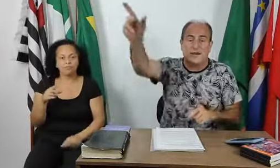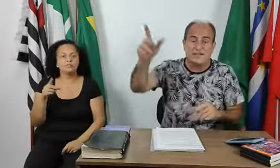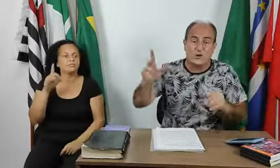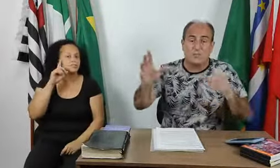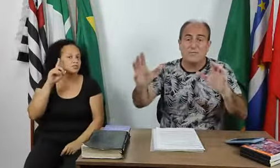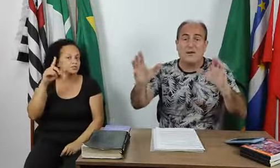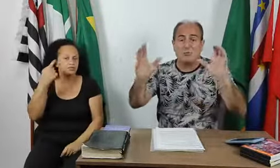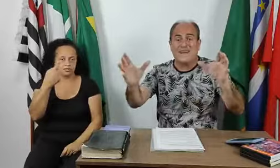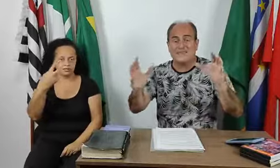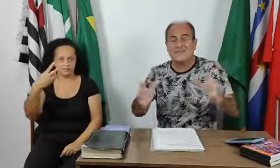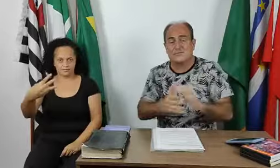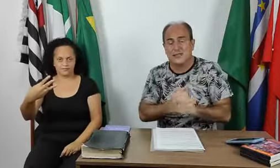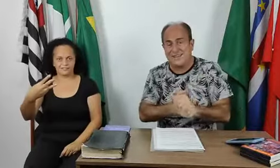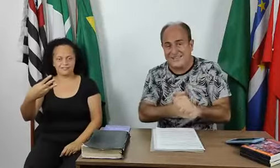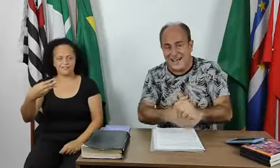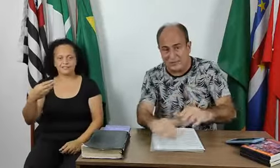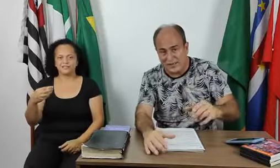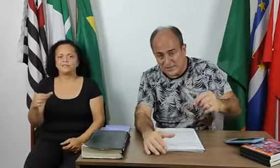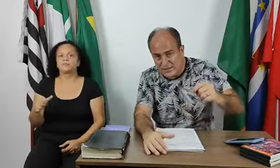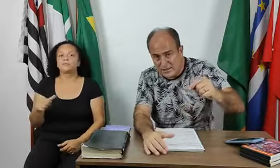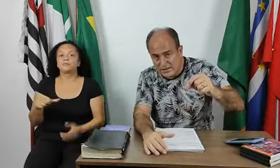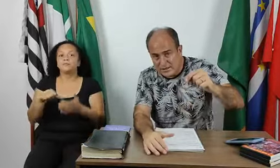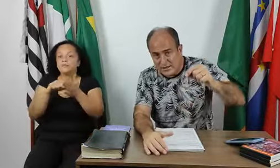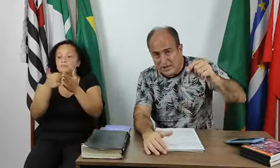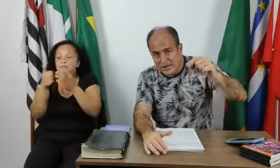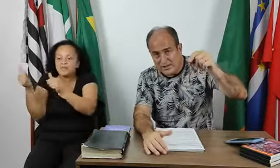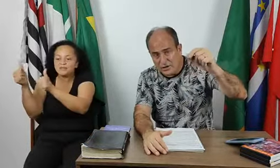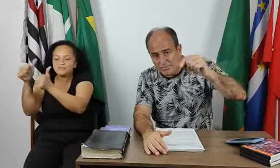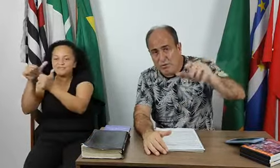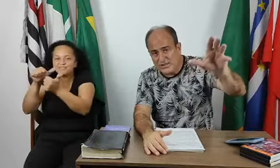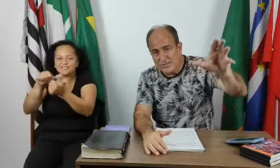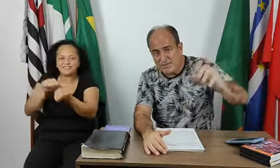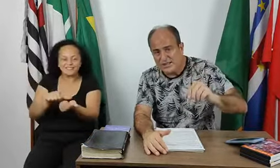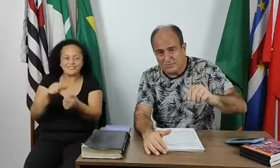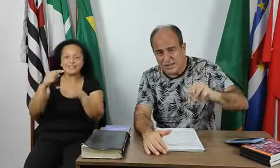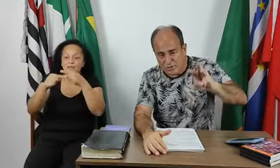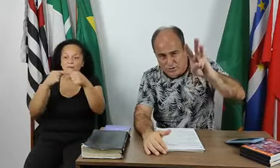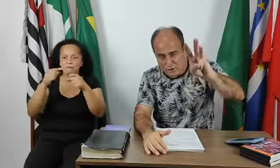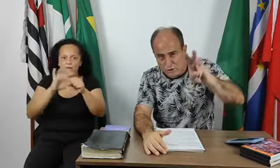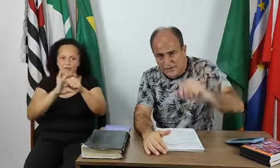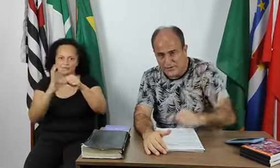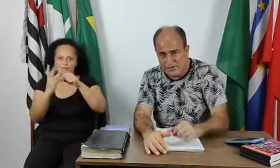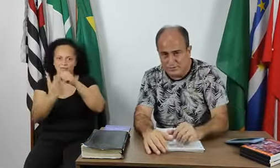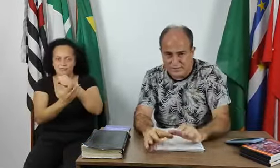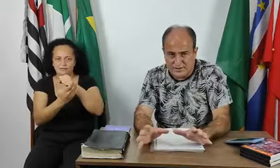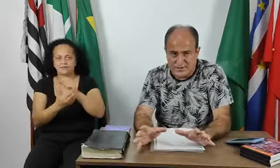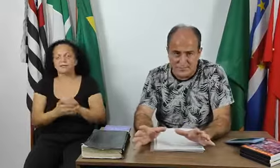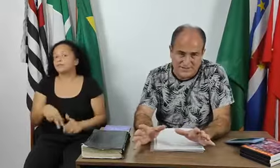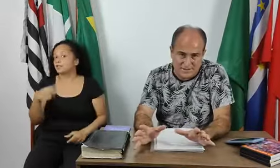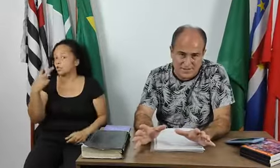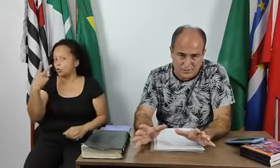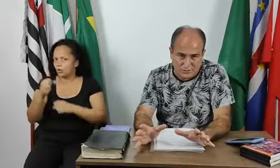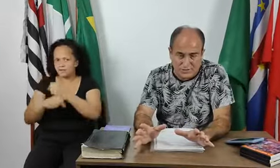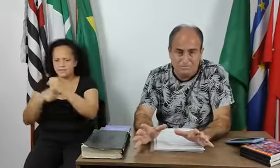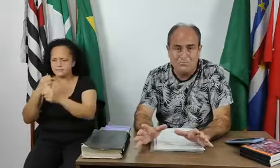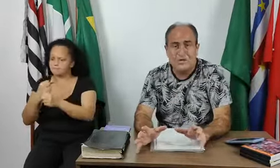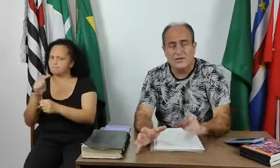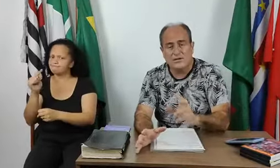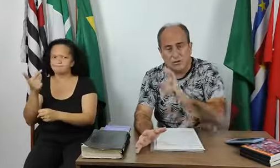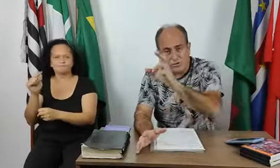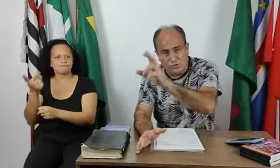vamos fazer o primeiro batismo nas águas, depois da pandemia. Nós ficamos 2 anos sem ter batismo,